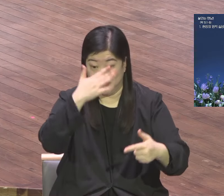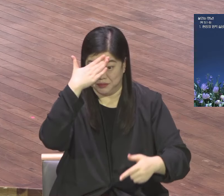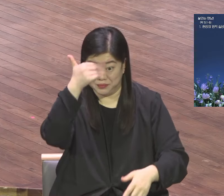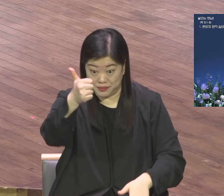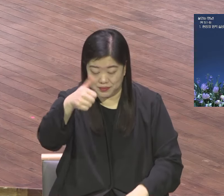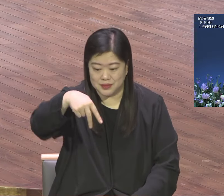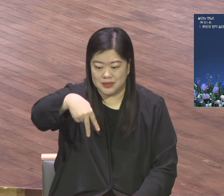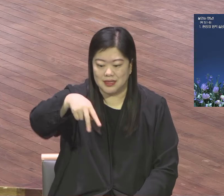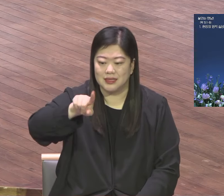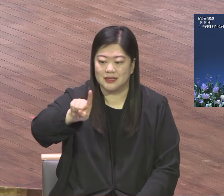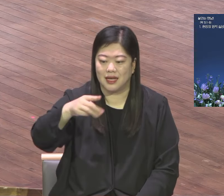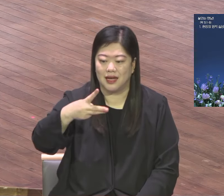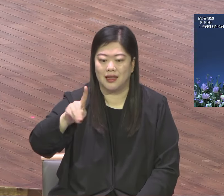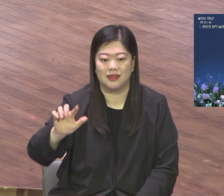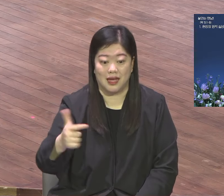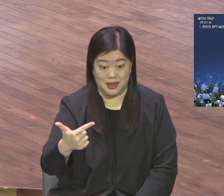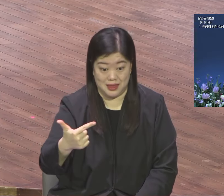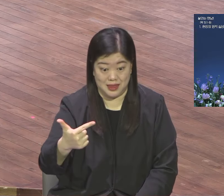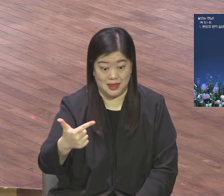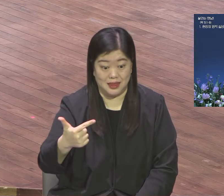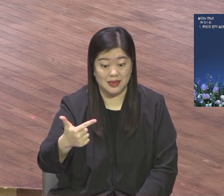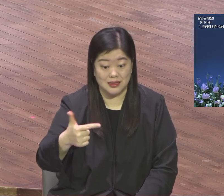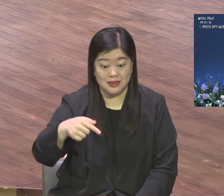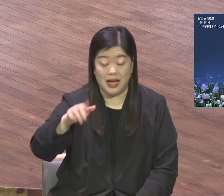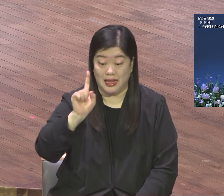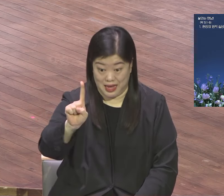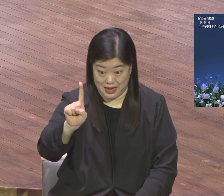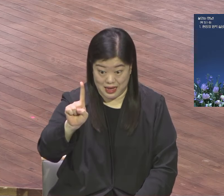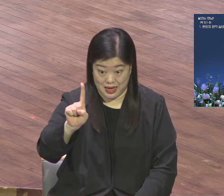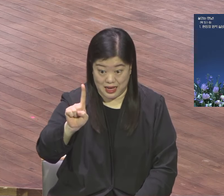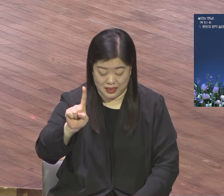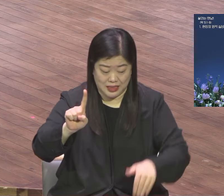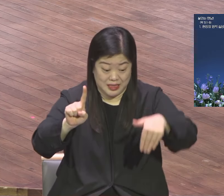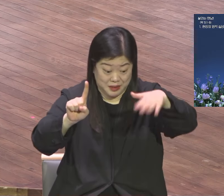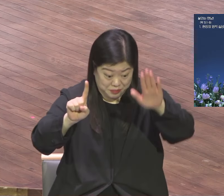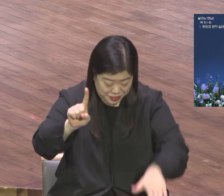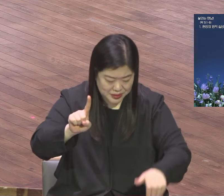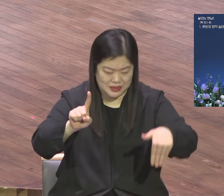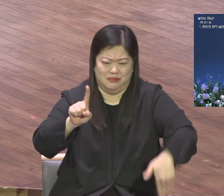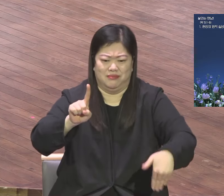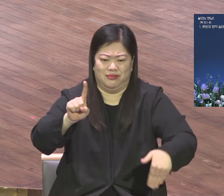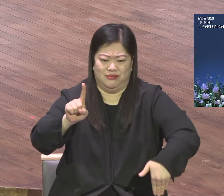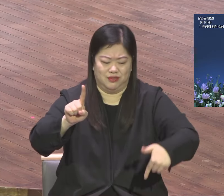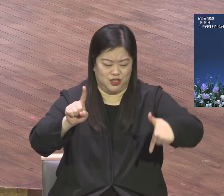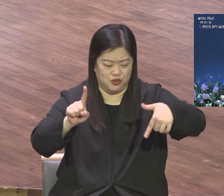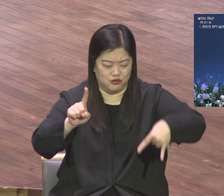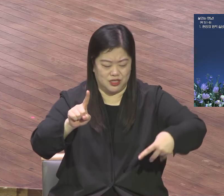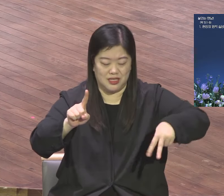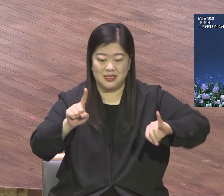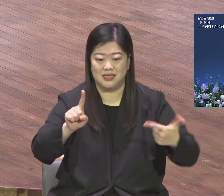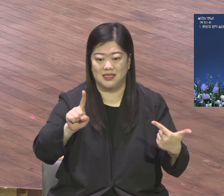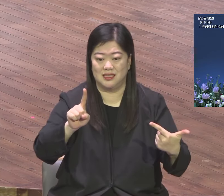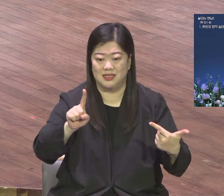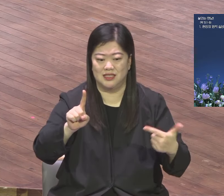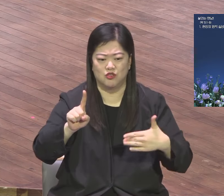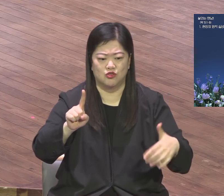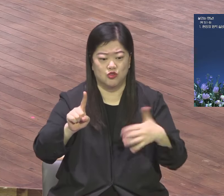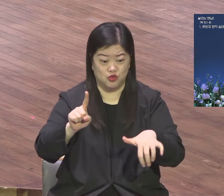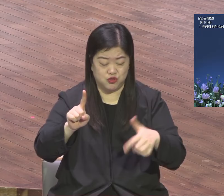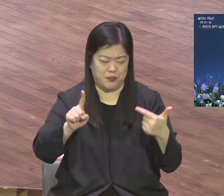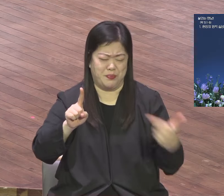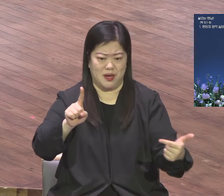자, 원래 사탄과 이 귀신은 원래 천사 출신들입니다. 천사. 그런데 하나님과